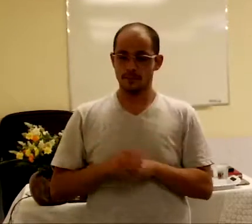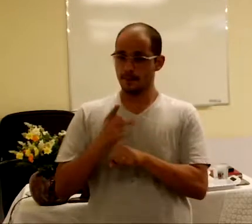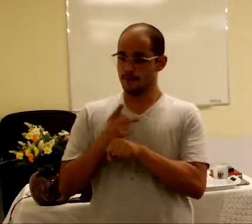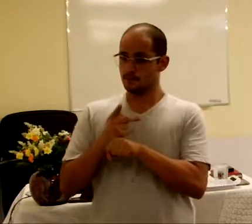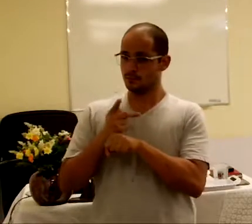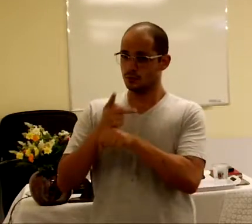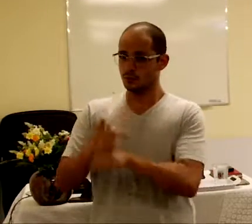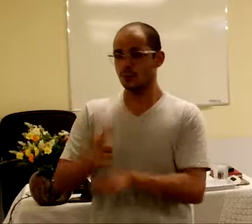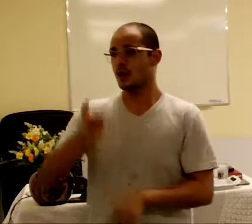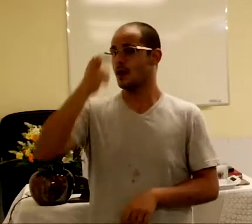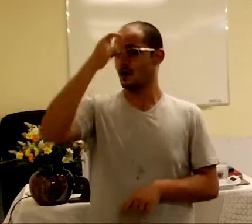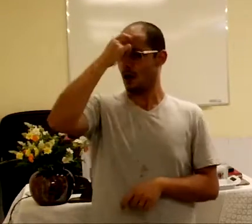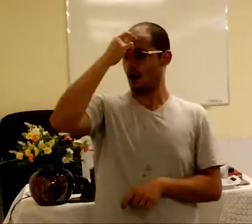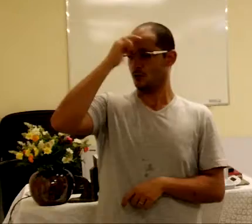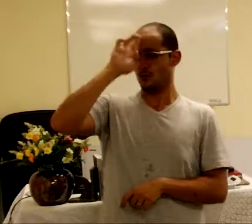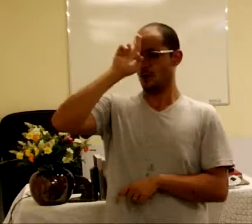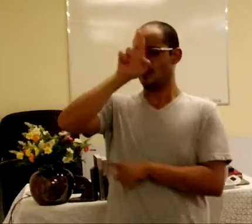e a razão vai responder.